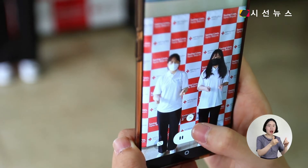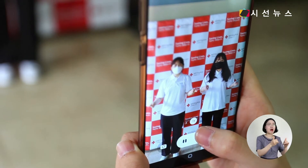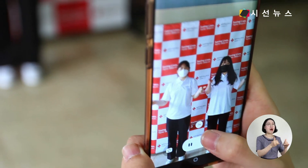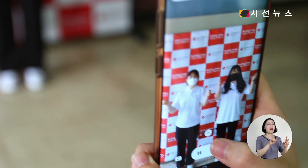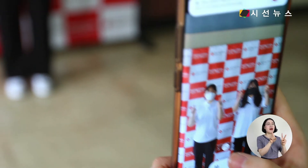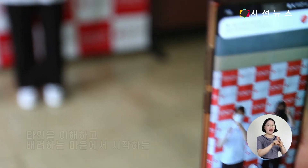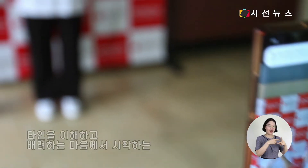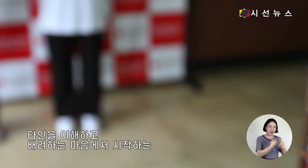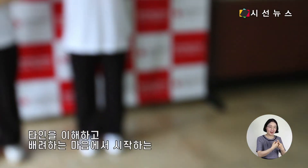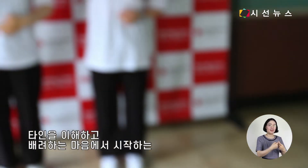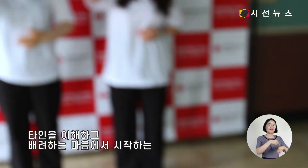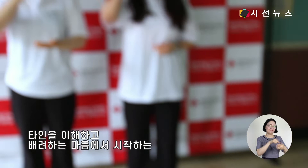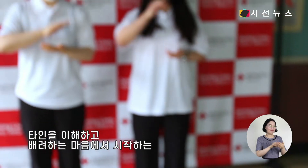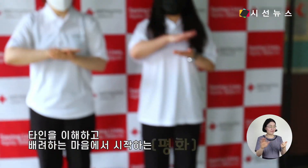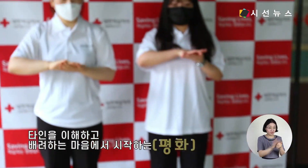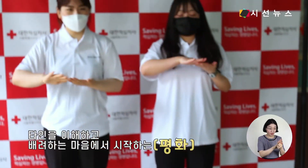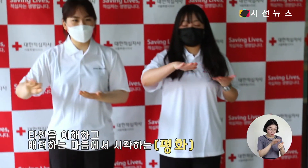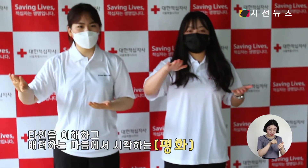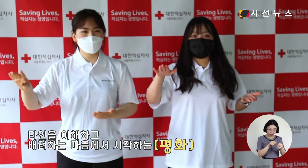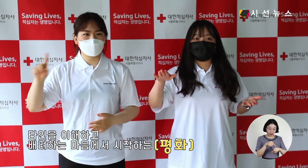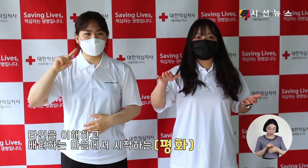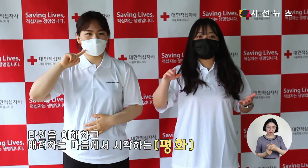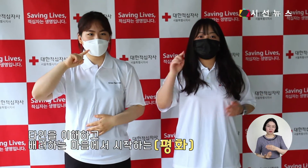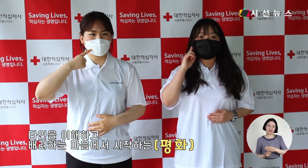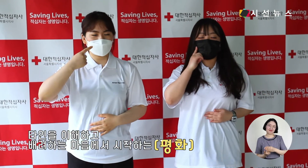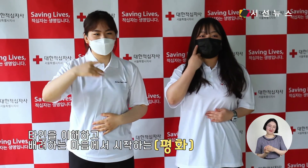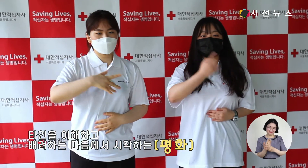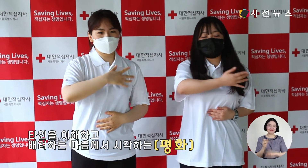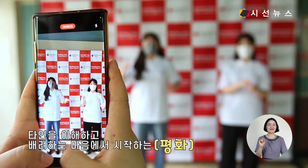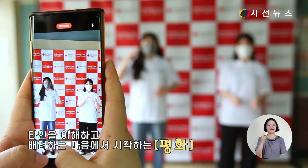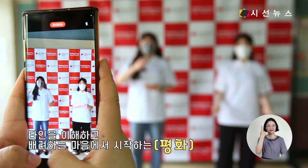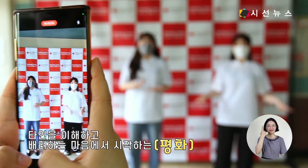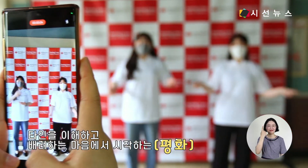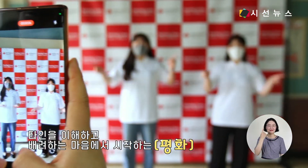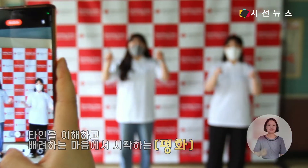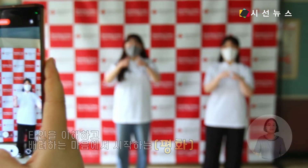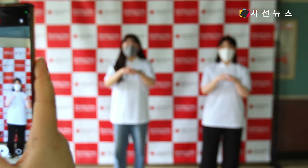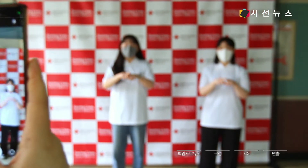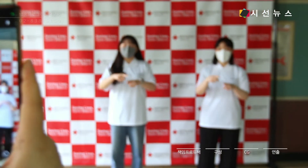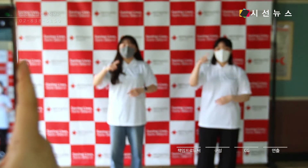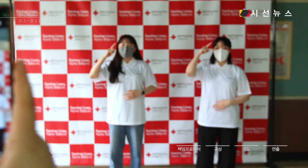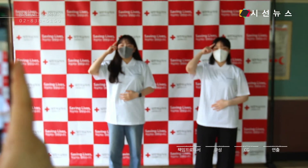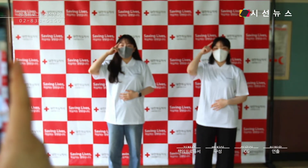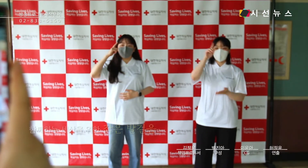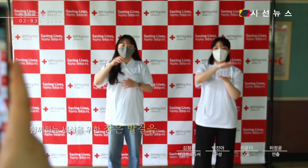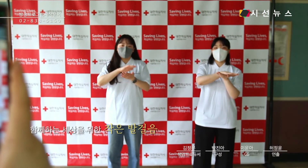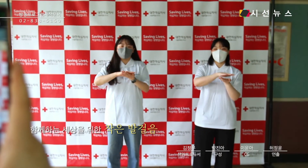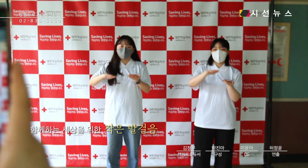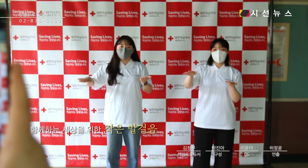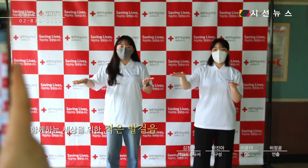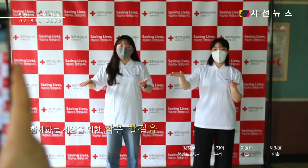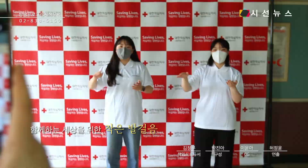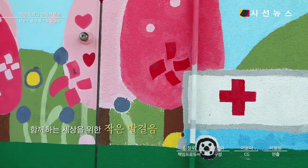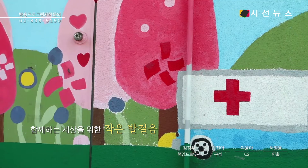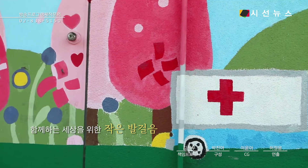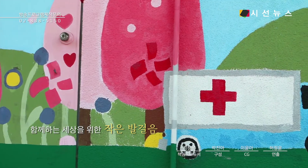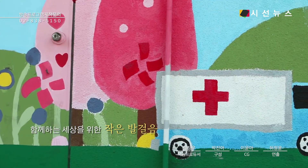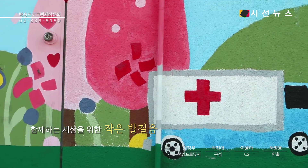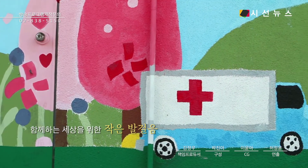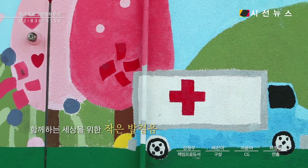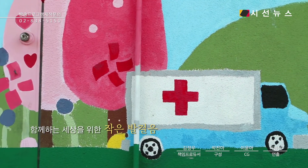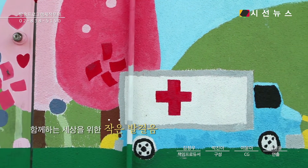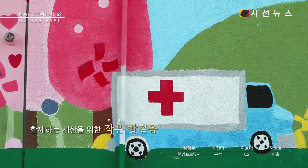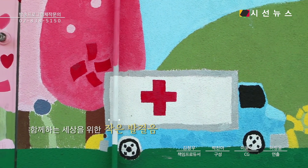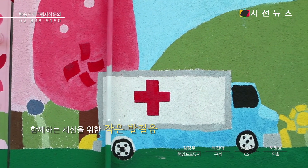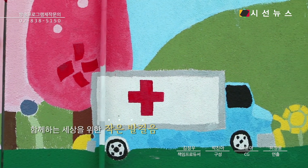어쩌면 평화의 시작은 타인을 이해하고 배려하는 마음에서부터 시작하는 것일지 모릅니다. 우리 모두가 함께하는